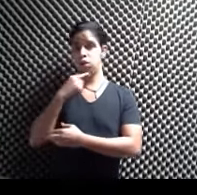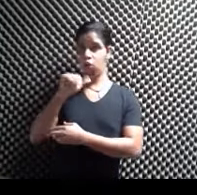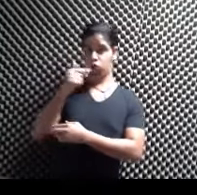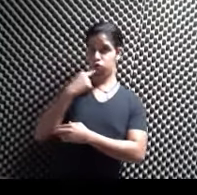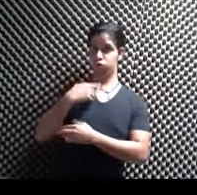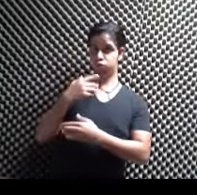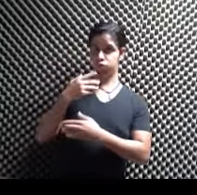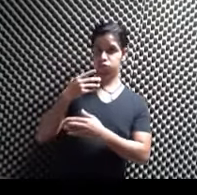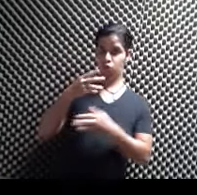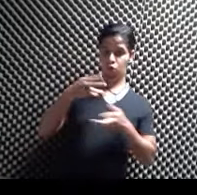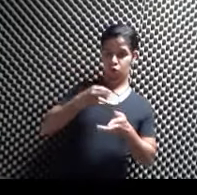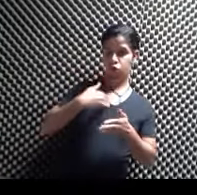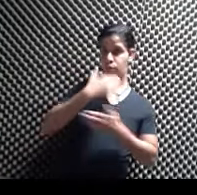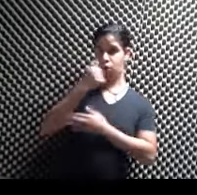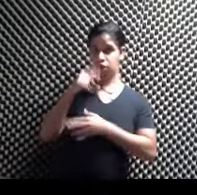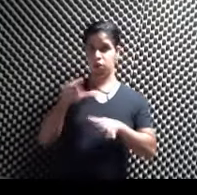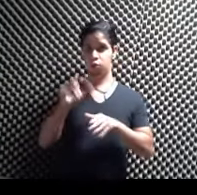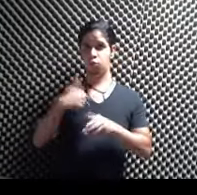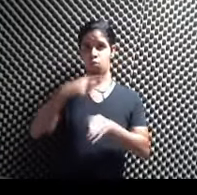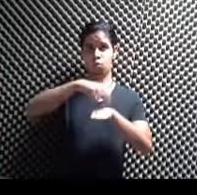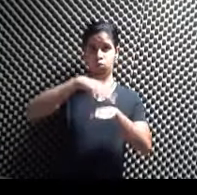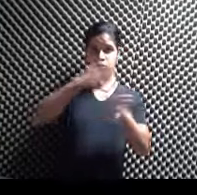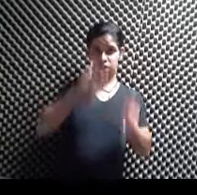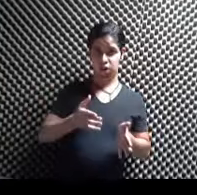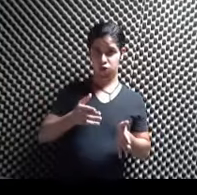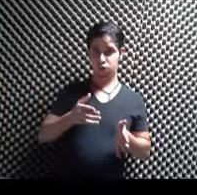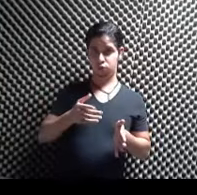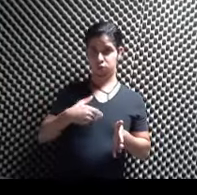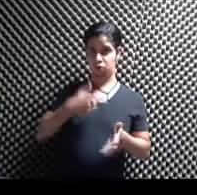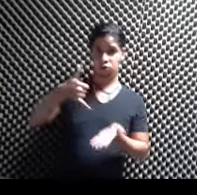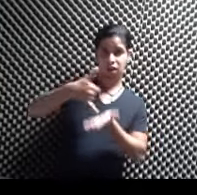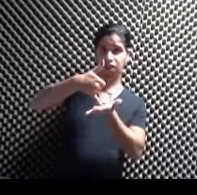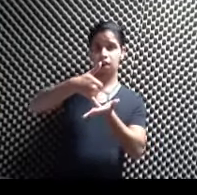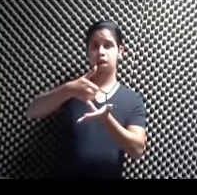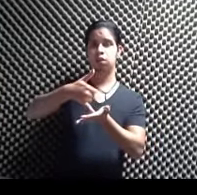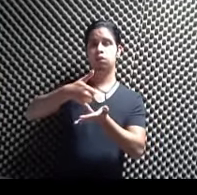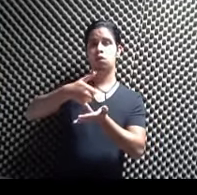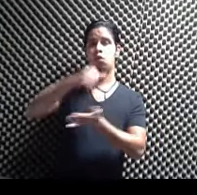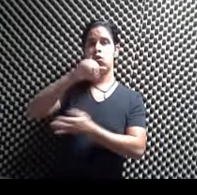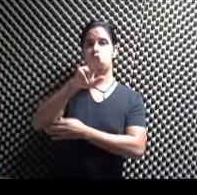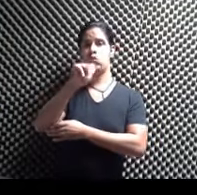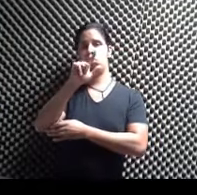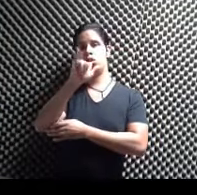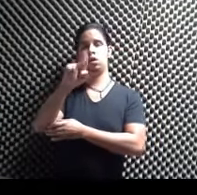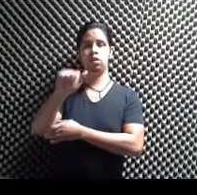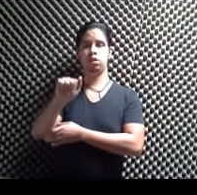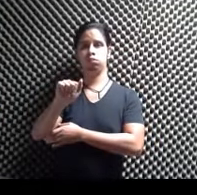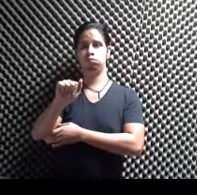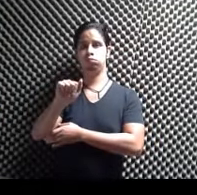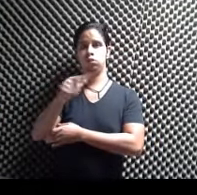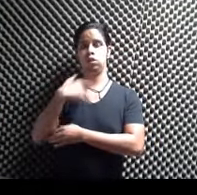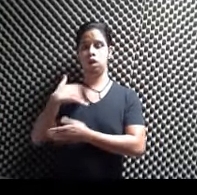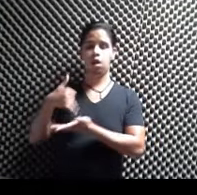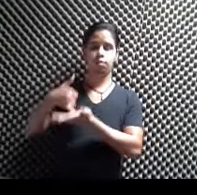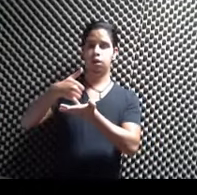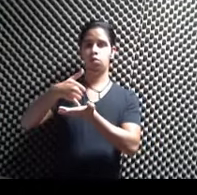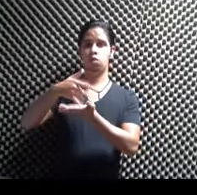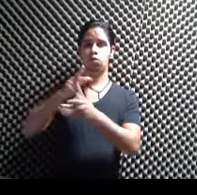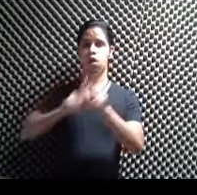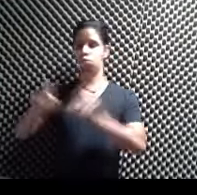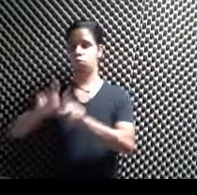puertorriqueño en un país extranjero. Lo gana Juliana Maite Irizarry por el cortometraje Agón. Y el premio del público,